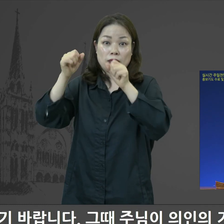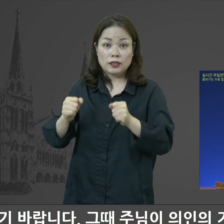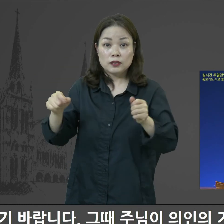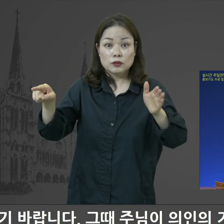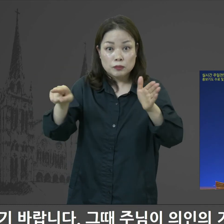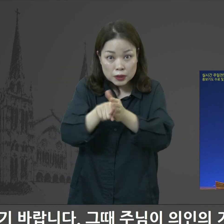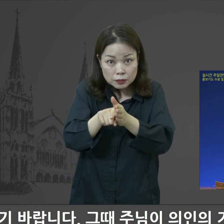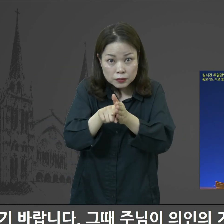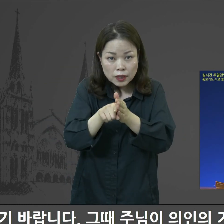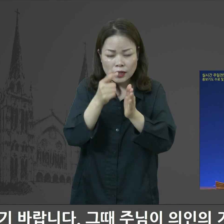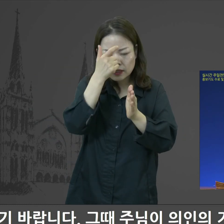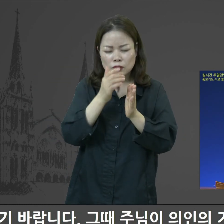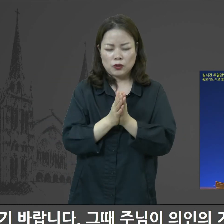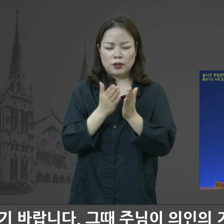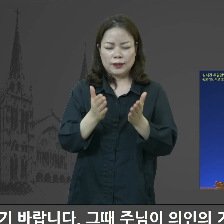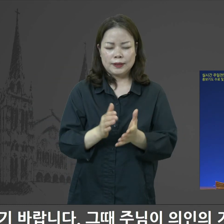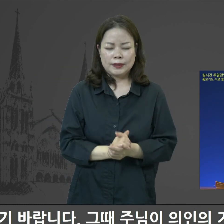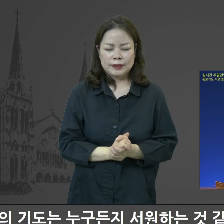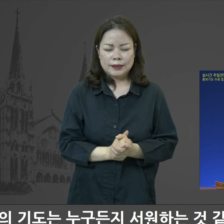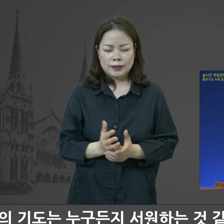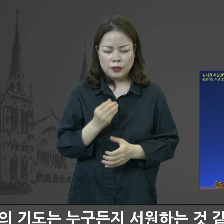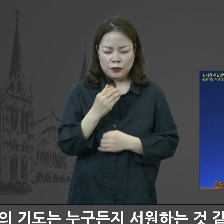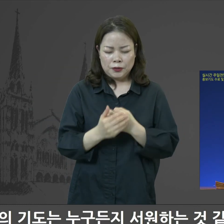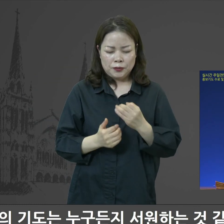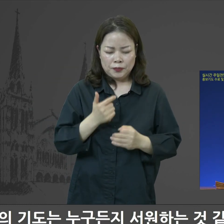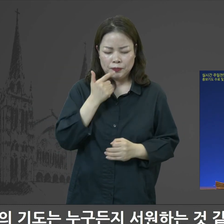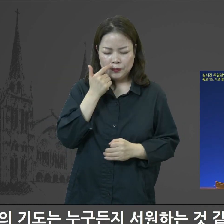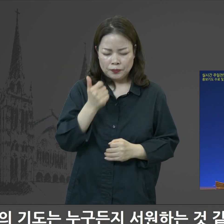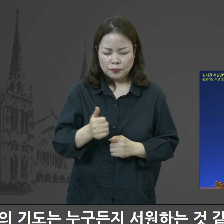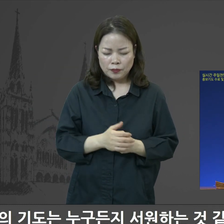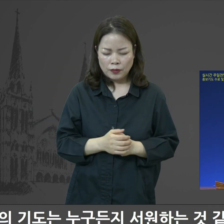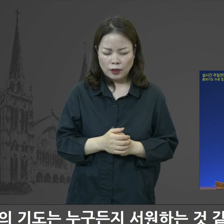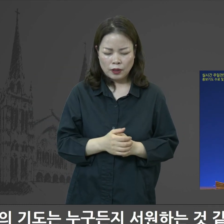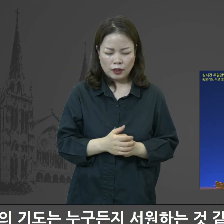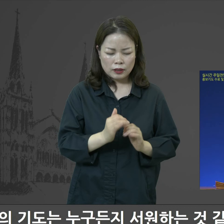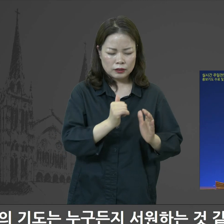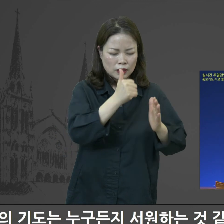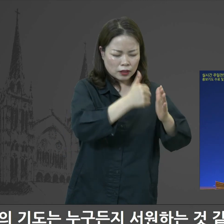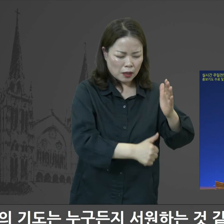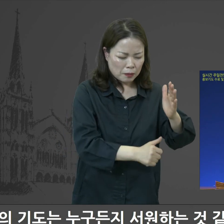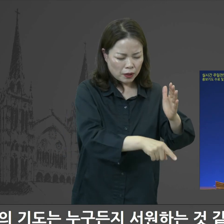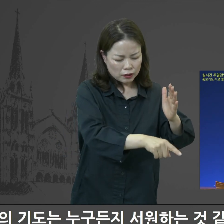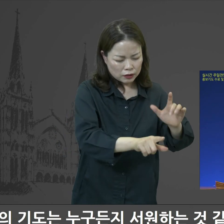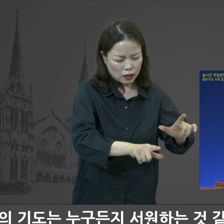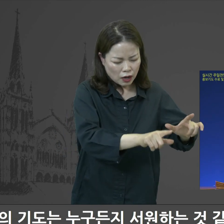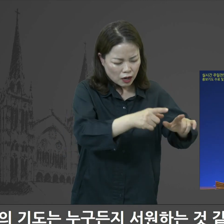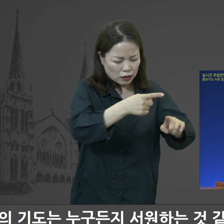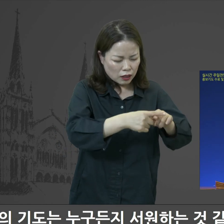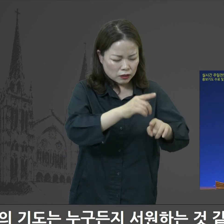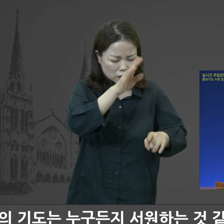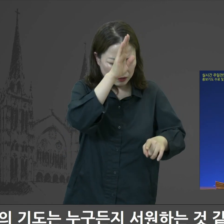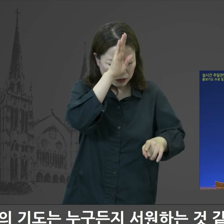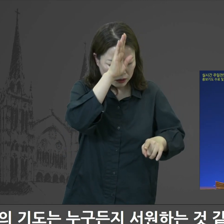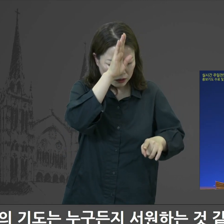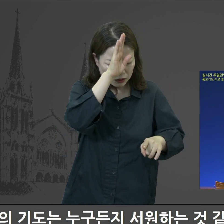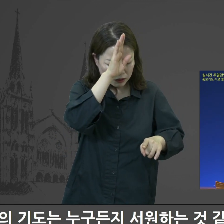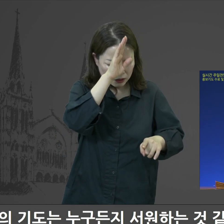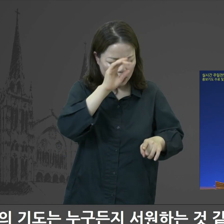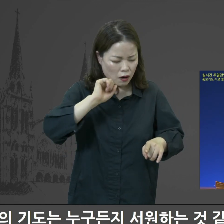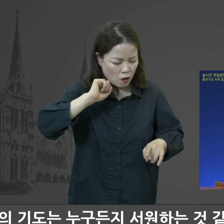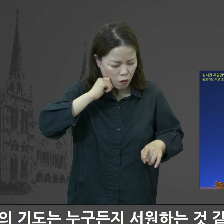믿습니다. 기도하겠습니다. 거룩하신 하나님 아버지, 타락한 세상에 살아가느라 질병의 문제로